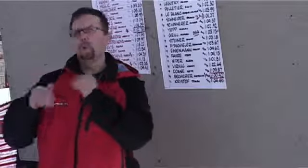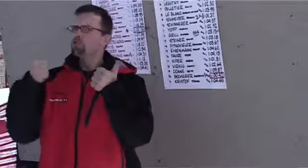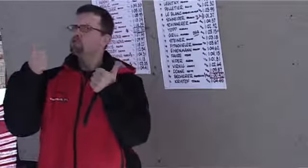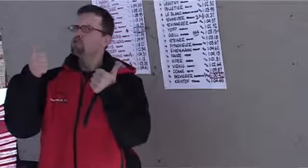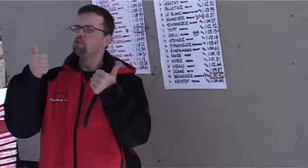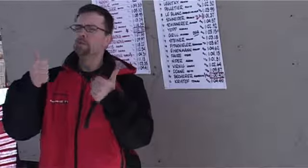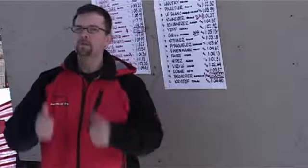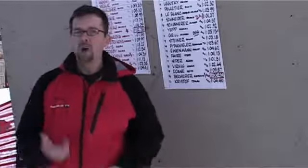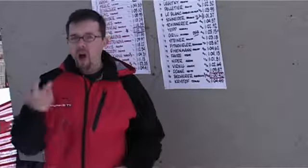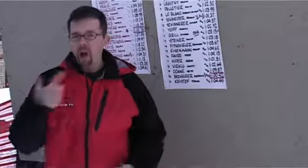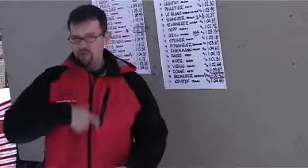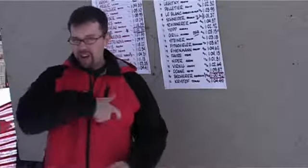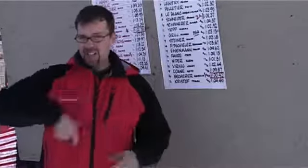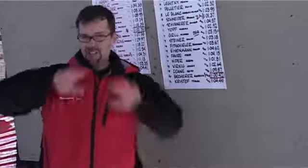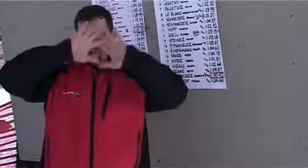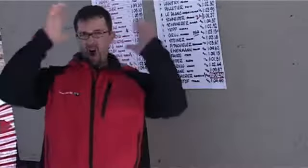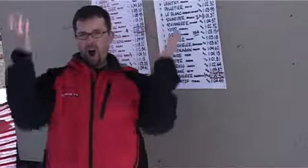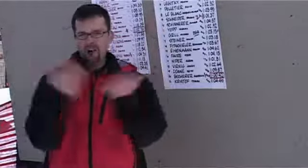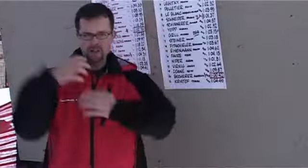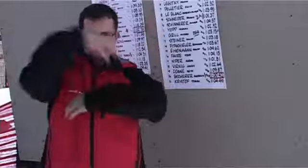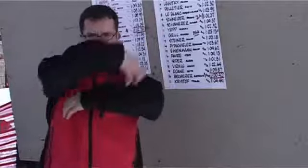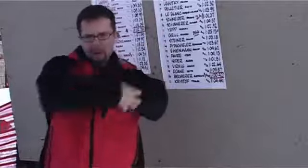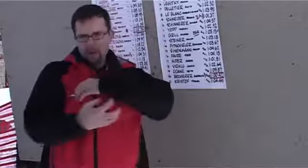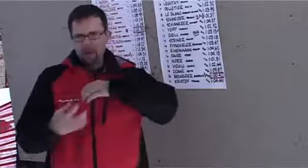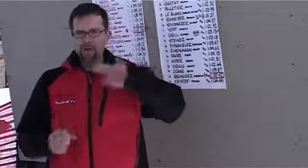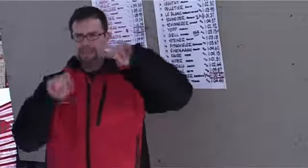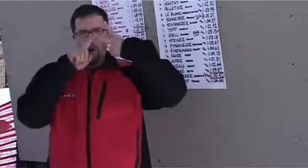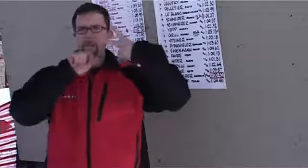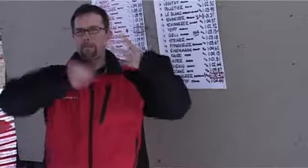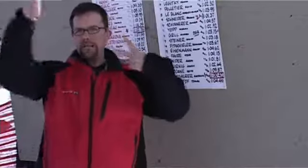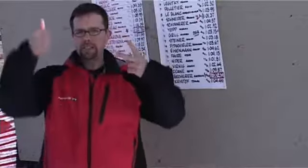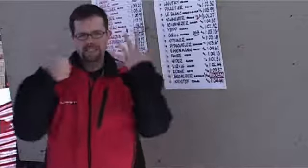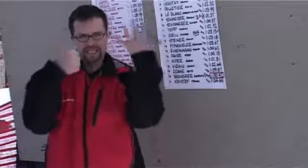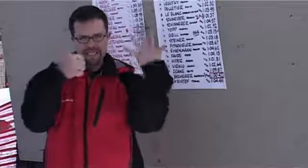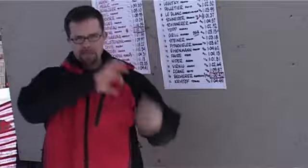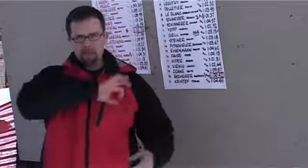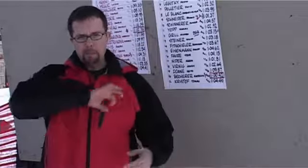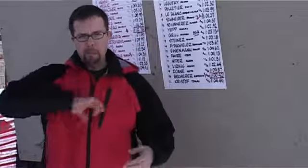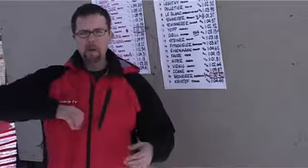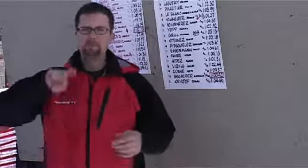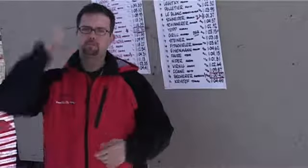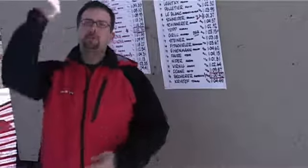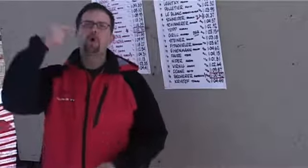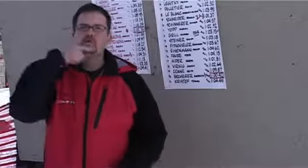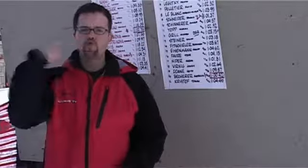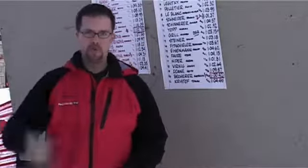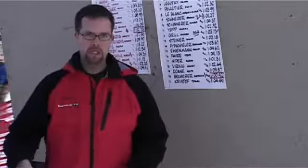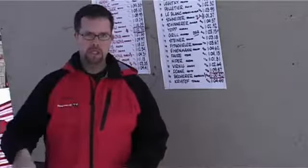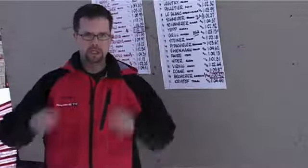Bei den Damen war es auch nicht ganz so schlecht, aber es hat nicht gereicht für einen Medaillenplatz. Insgesamt hat die Schweiz